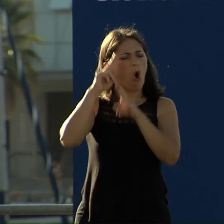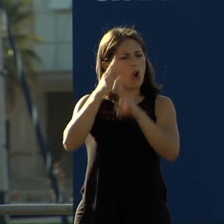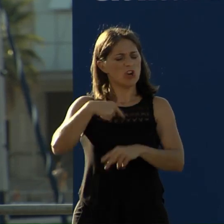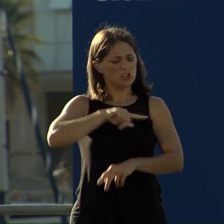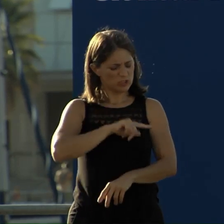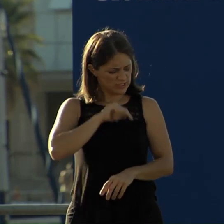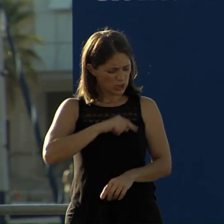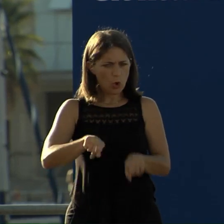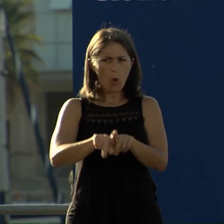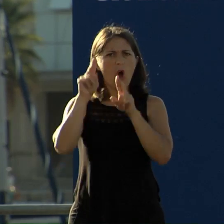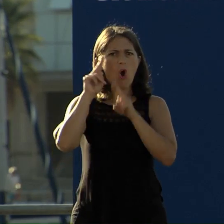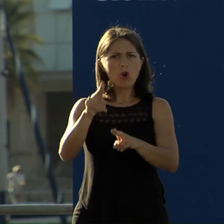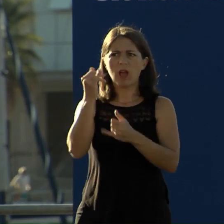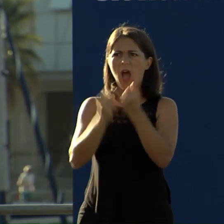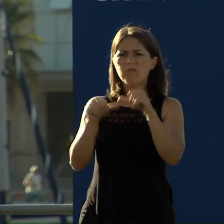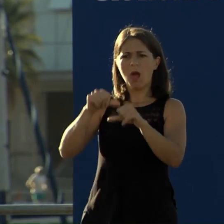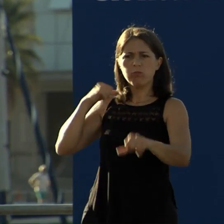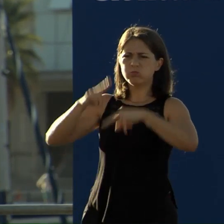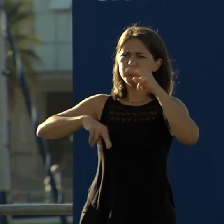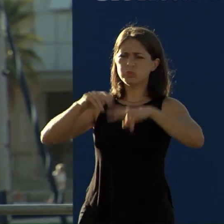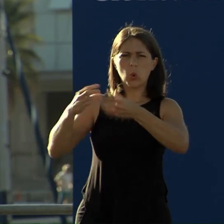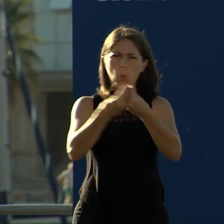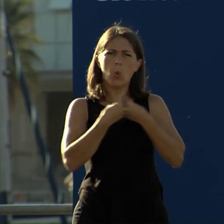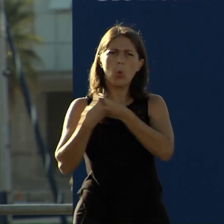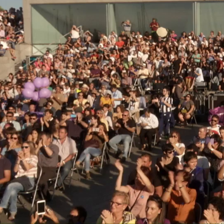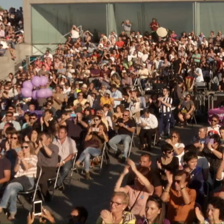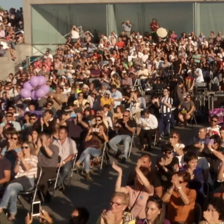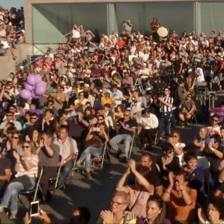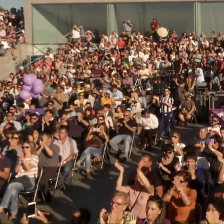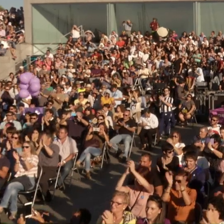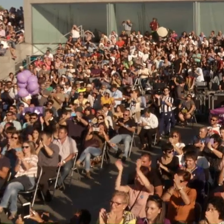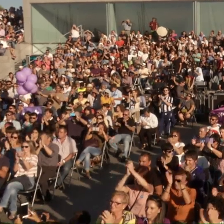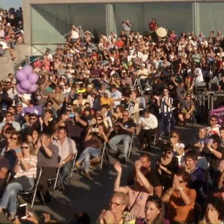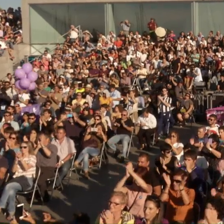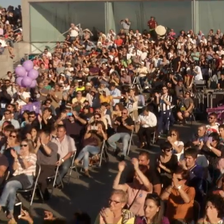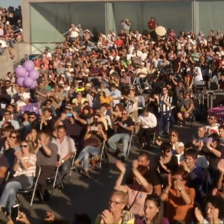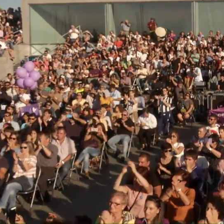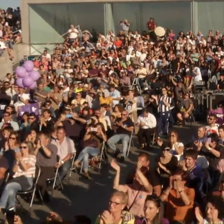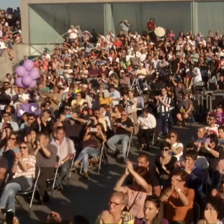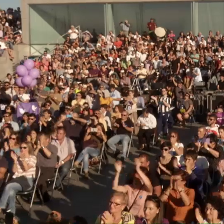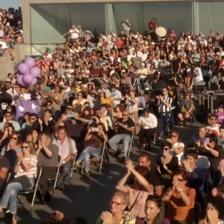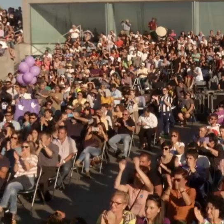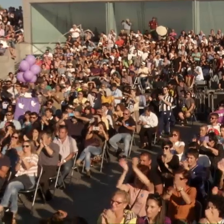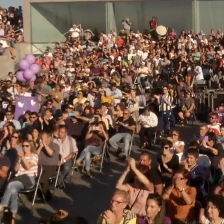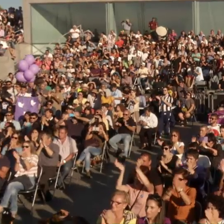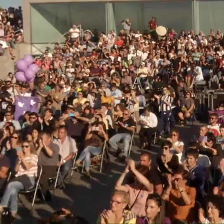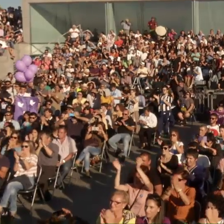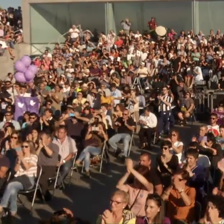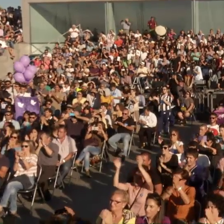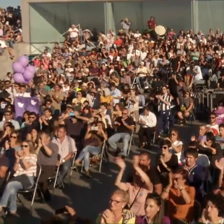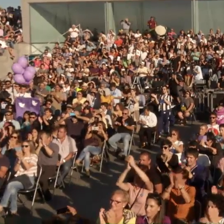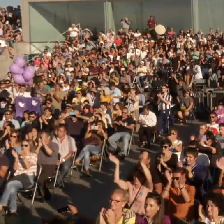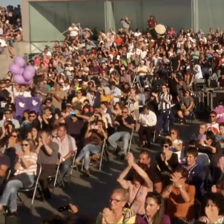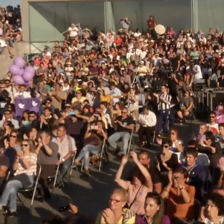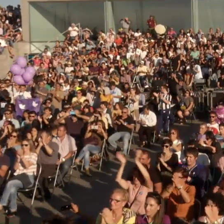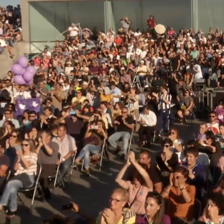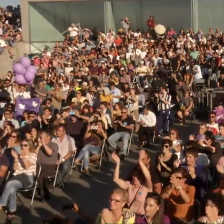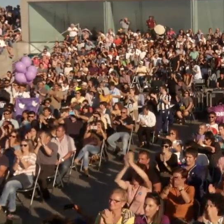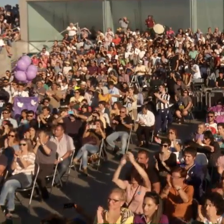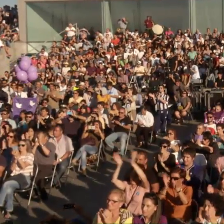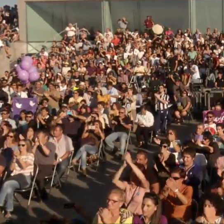juntos. Era muy difícil de entender para algunos. Y lo digo aquí. Nuestro referente en Cataluña se llama en Comú